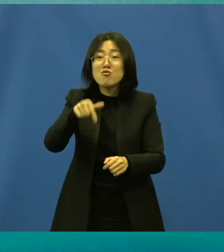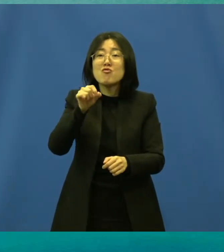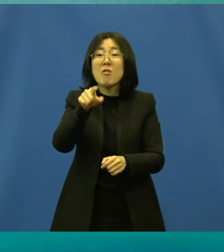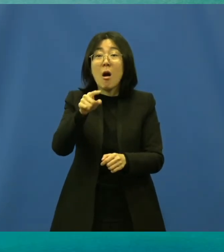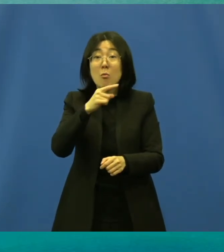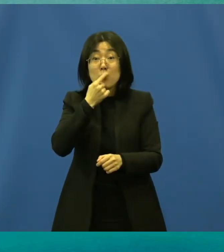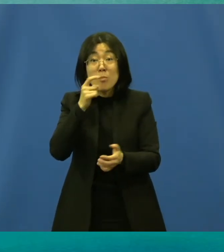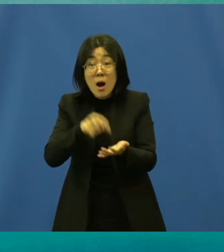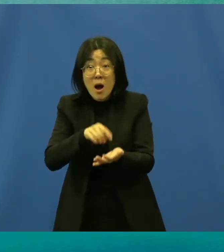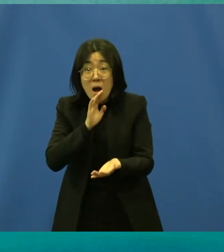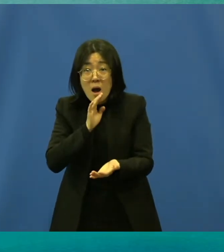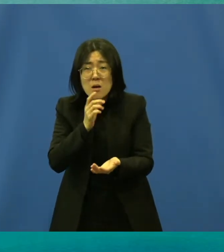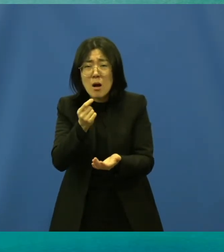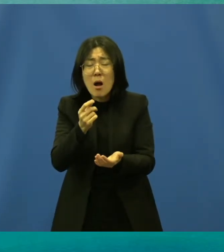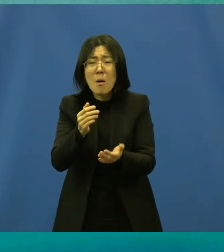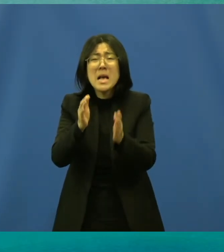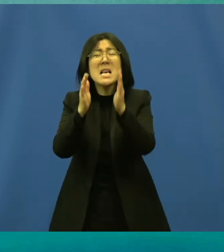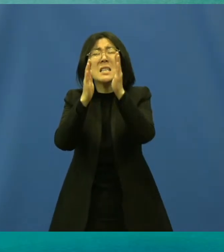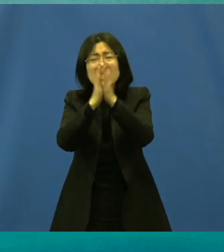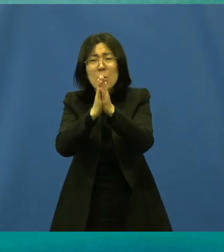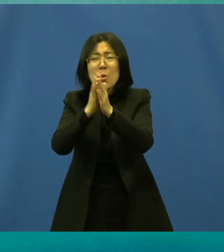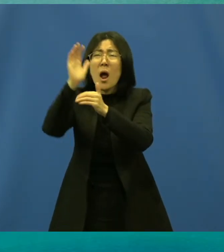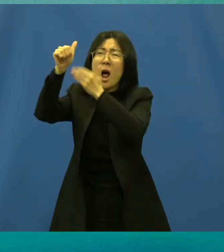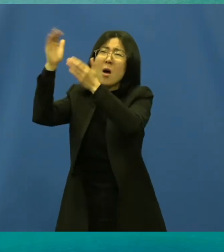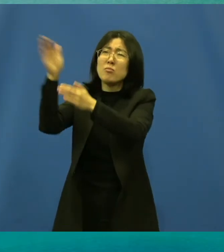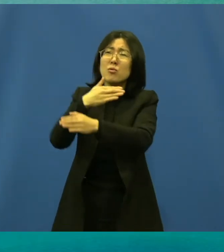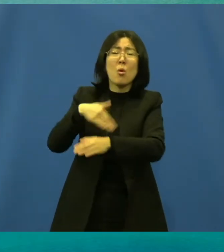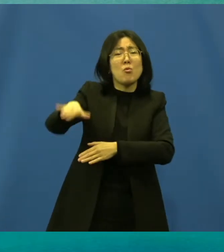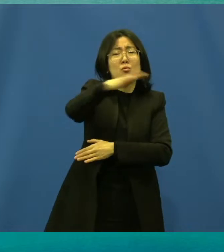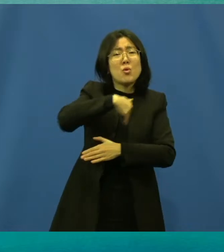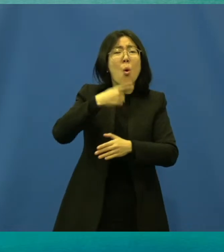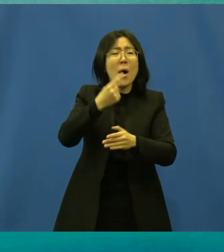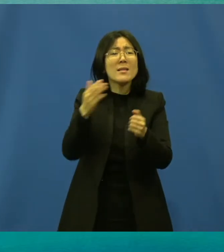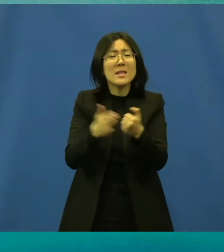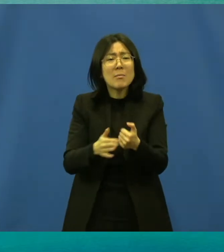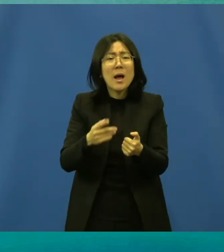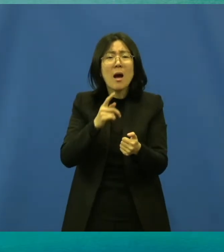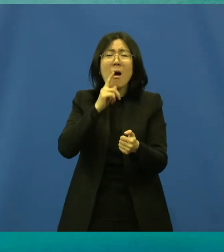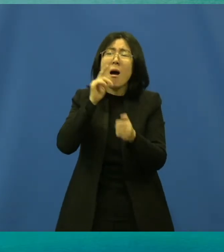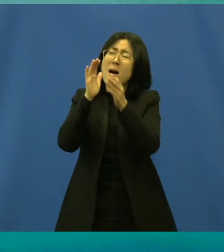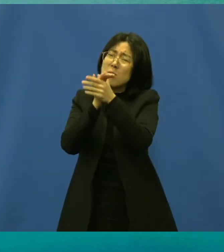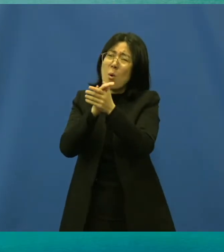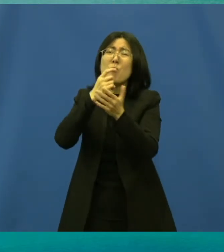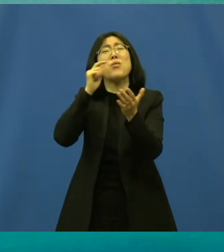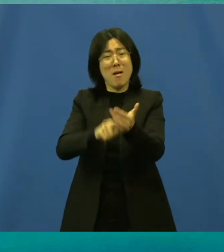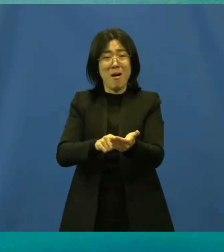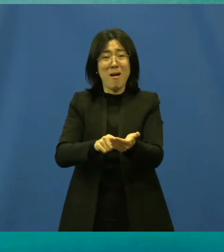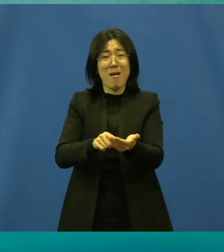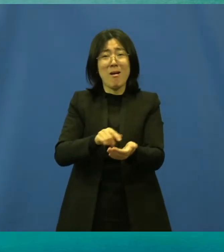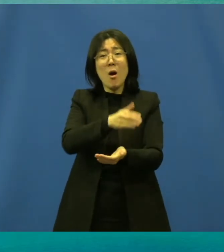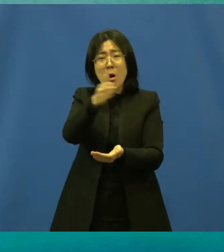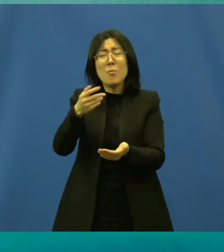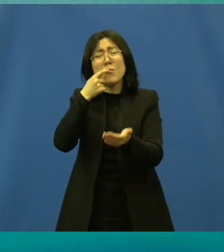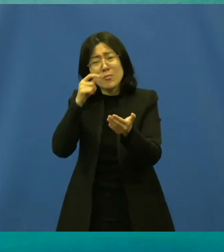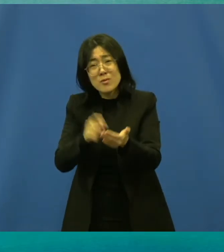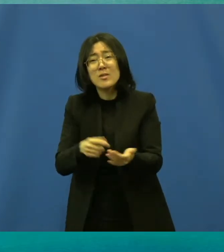기도는 시선을 하나님에게로 향하는 거예요. 왜 그분에게로 향해야 합니까? 우리의